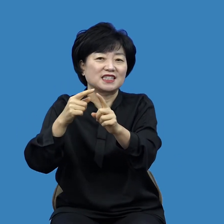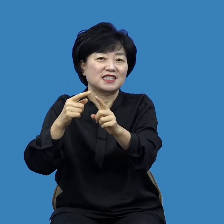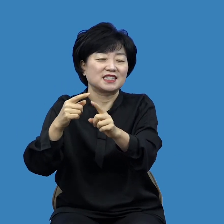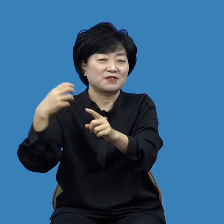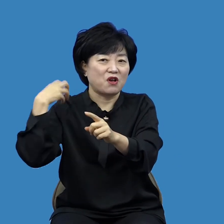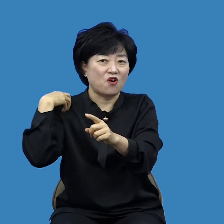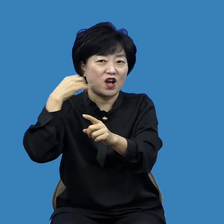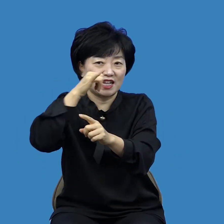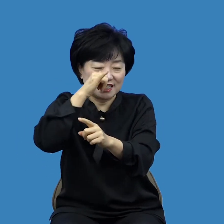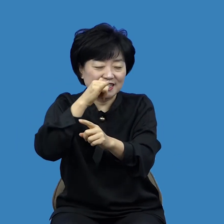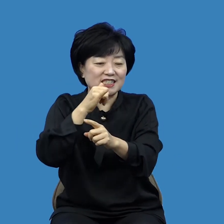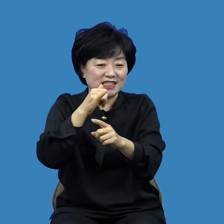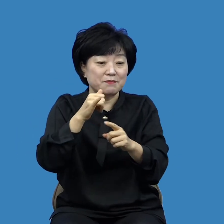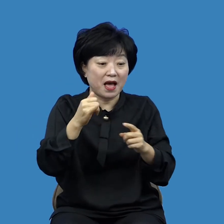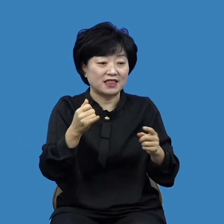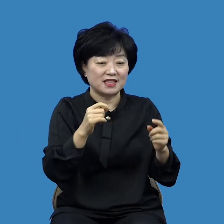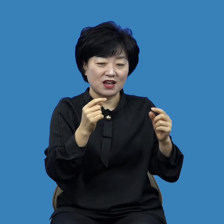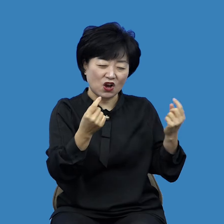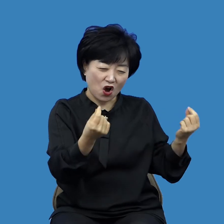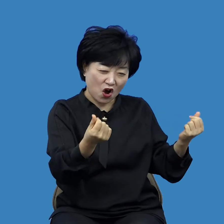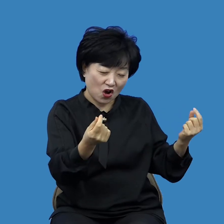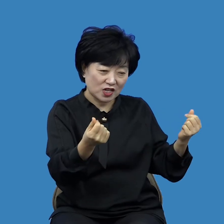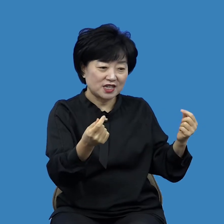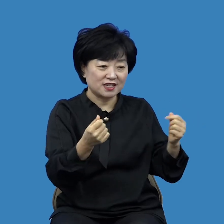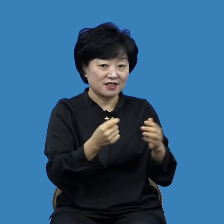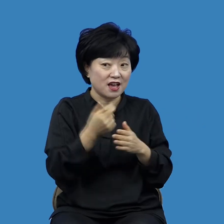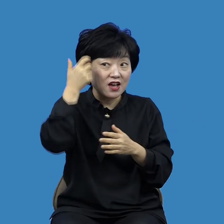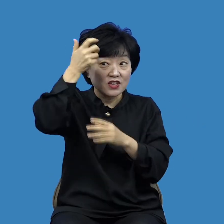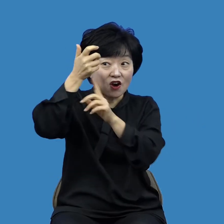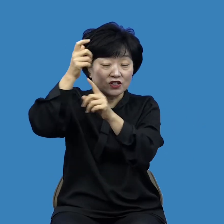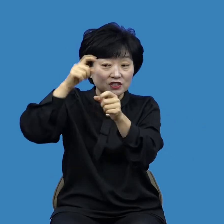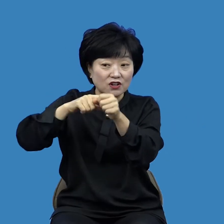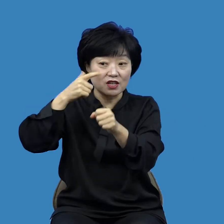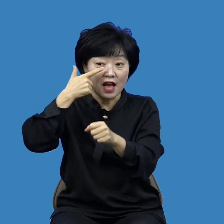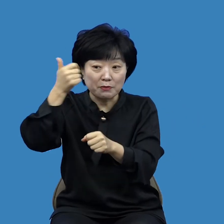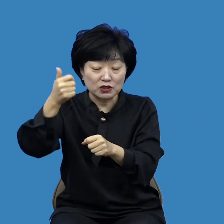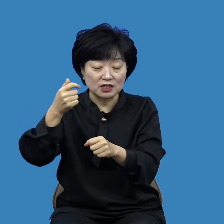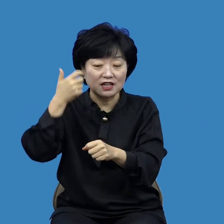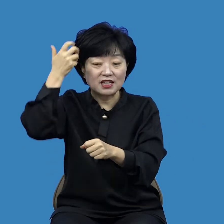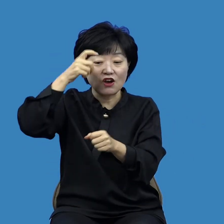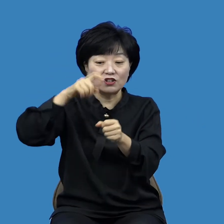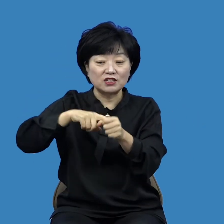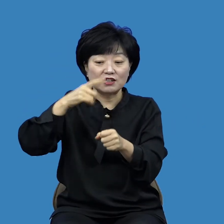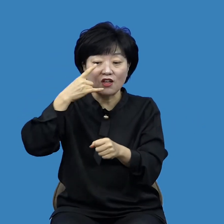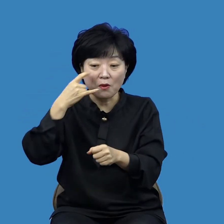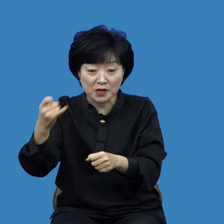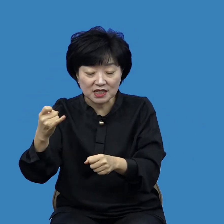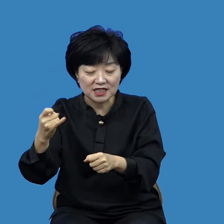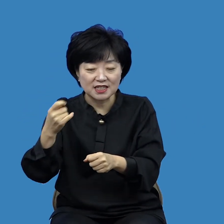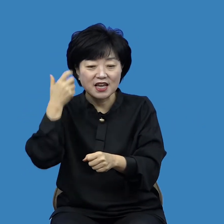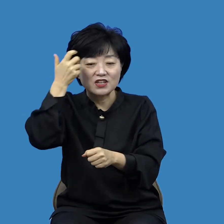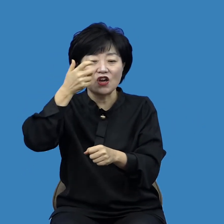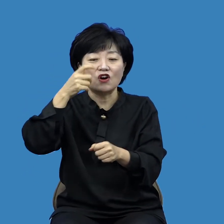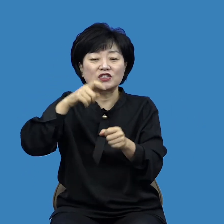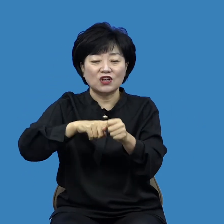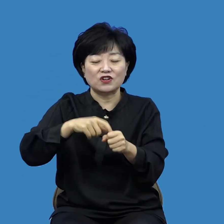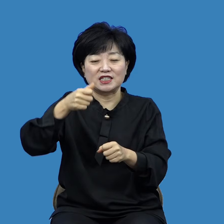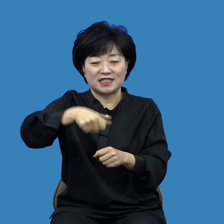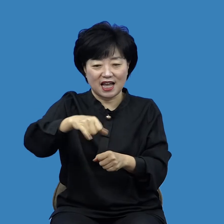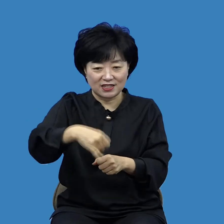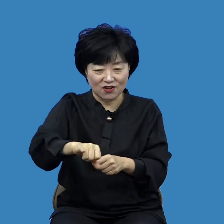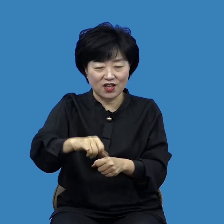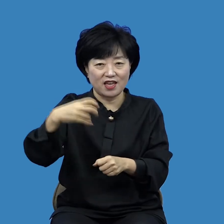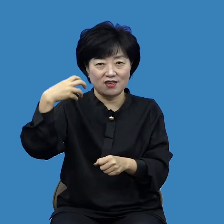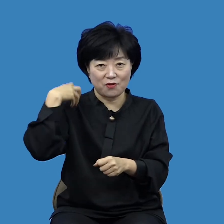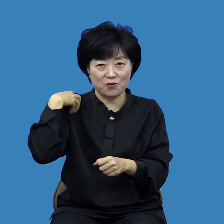교회에 대해서 영적인 아비들, 어미들을 어떻게 섬겨야 되는지, 또 영적인 자녀로서 어떻게 해야 되는지 하는 역할들을 우리가 함께